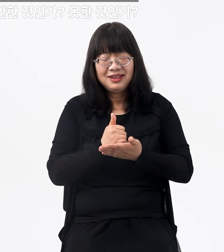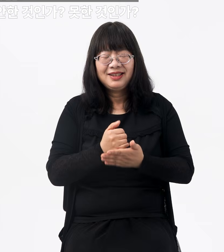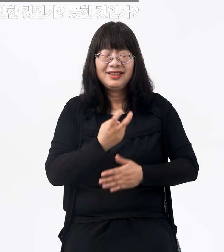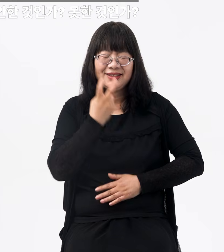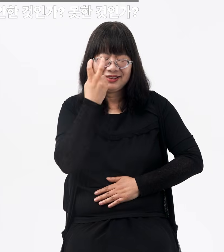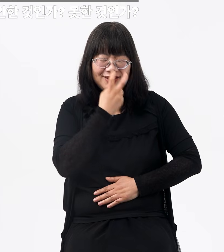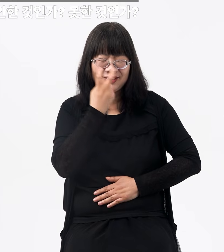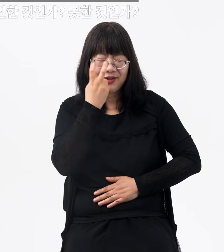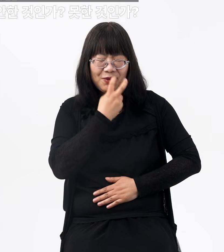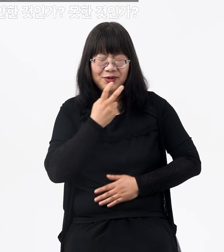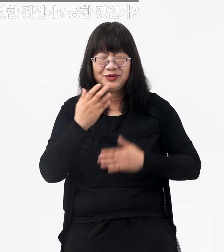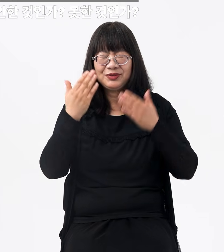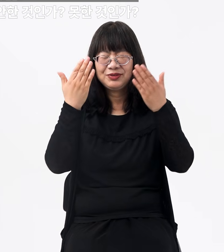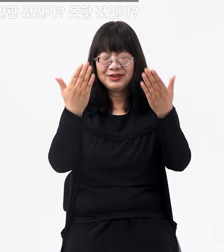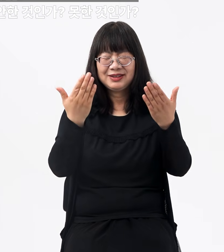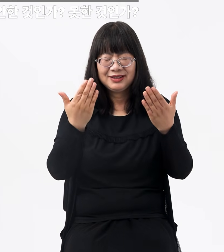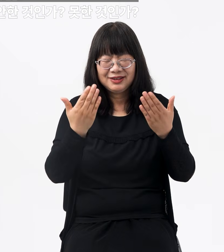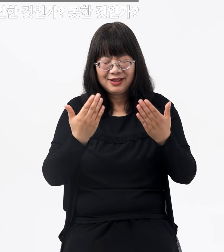하나님이